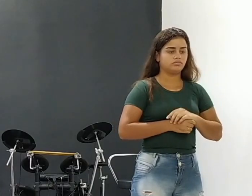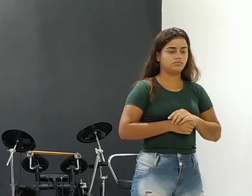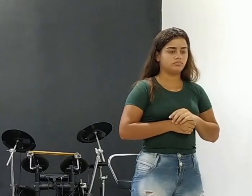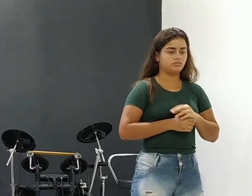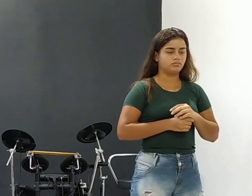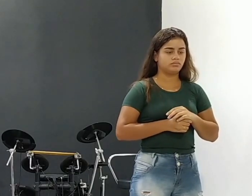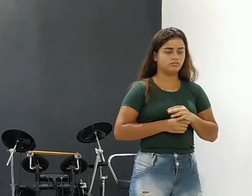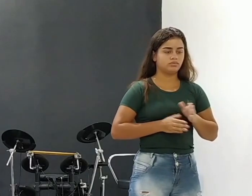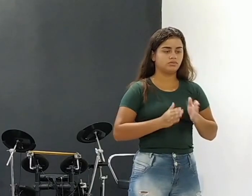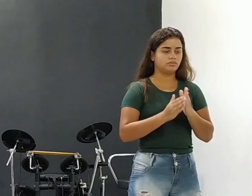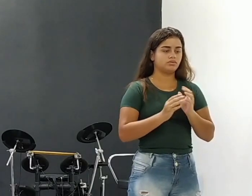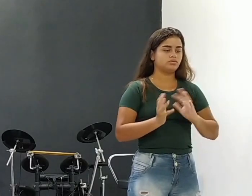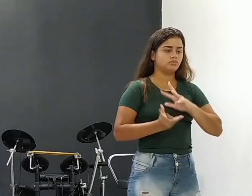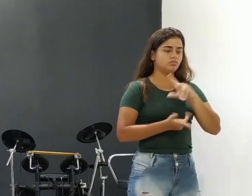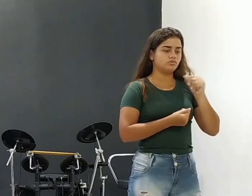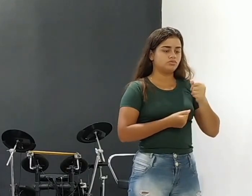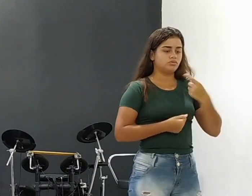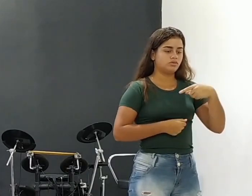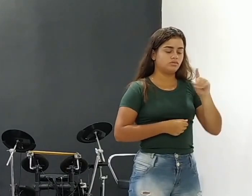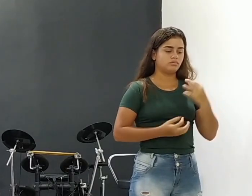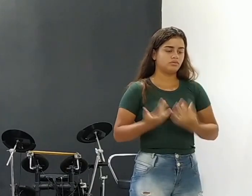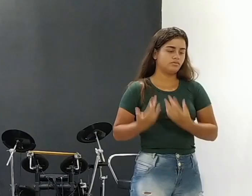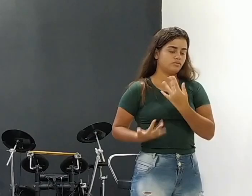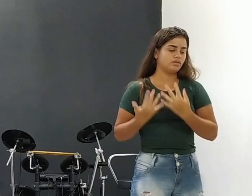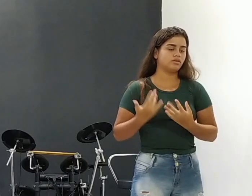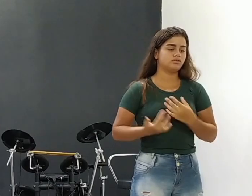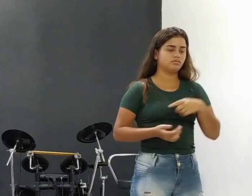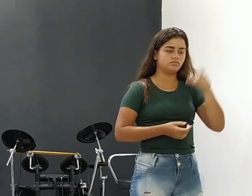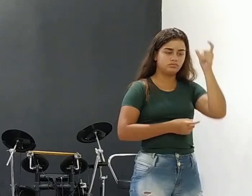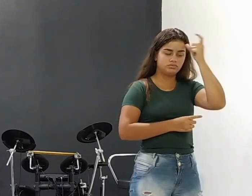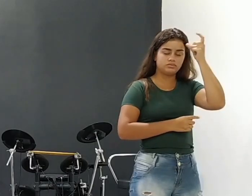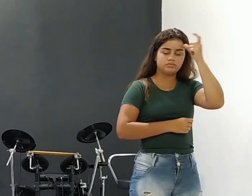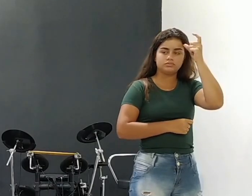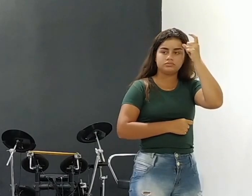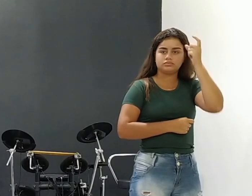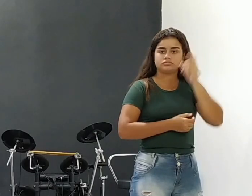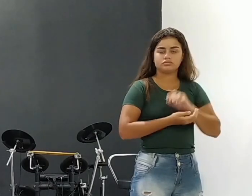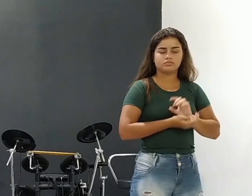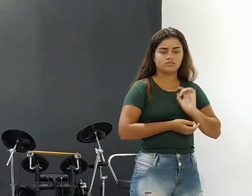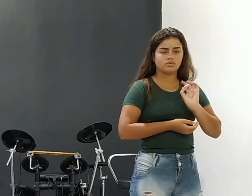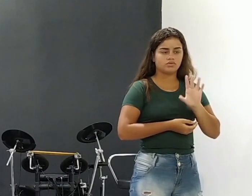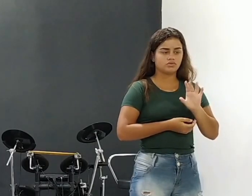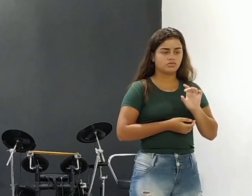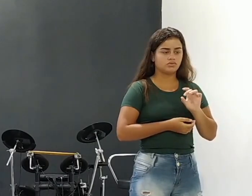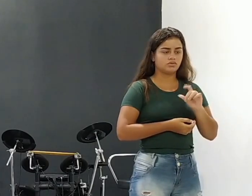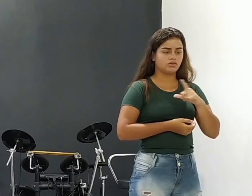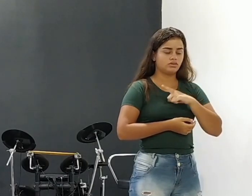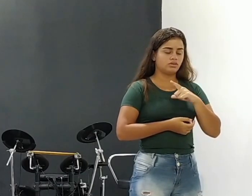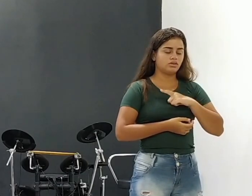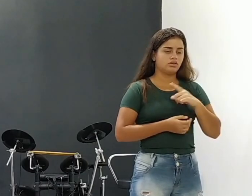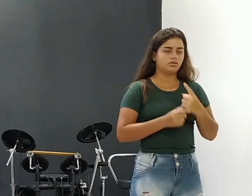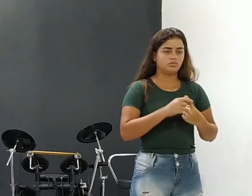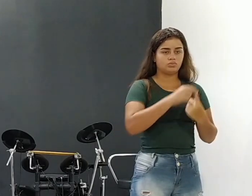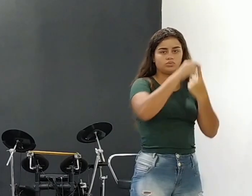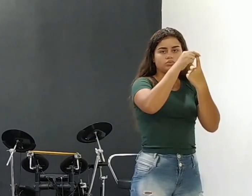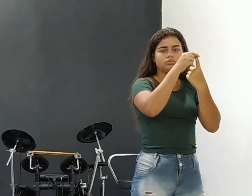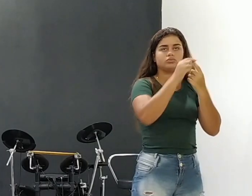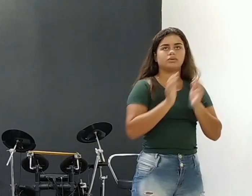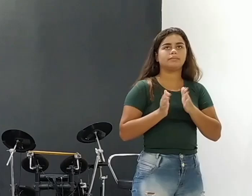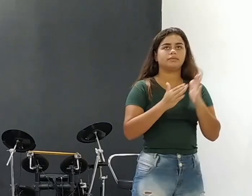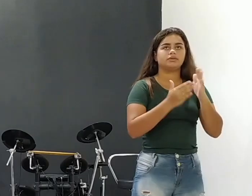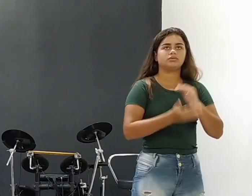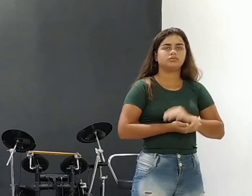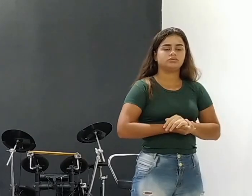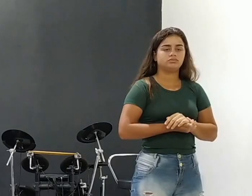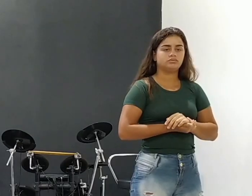quero Deus te trouxe aqui nessa noite para que eu possa te falar que só existe um caminho, e esse caminho ainda se